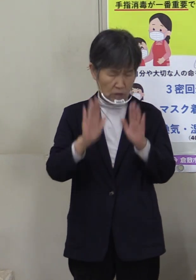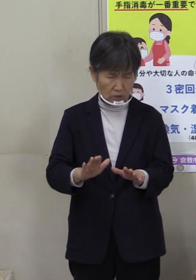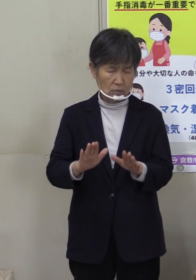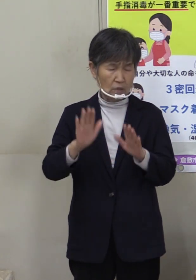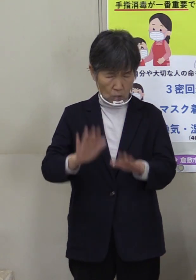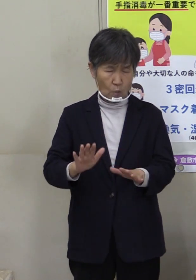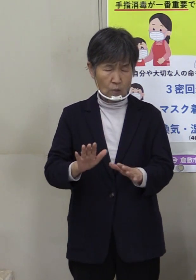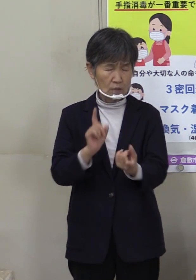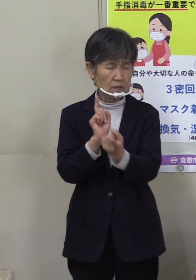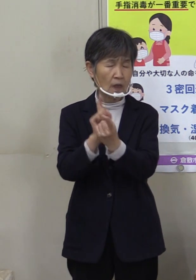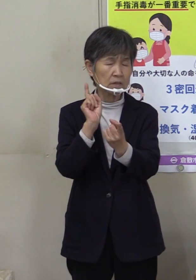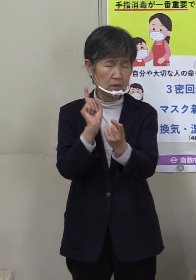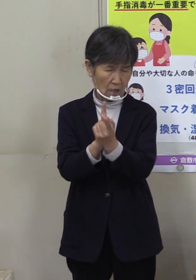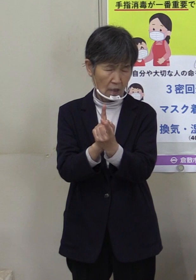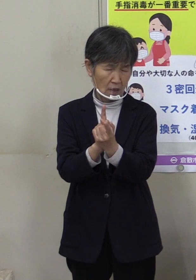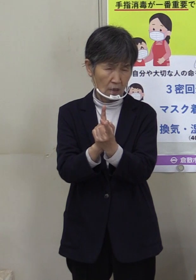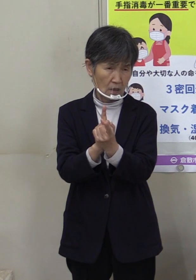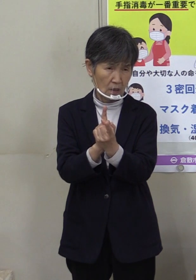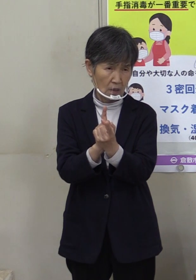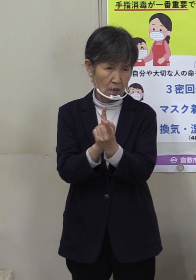しての